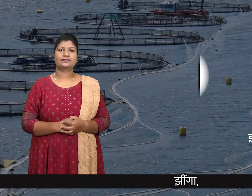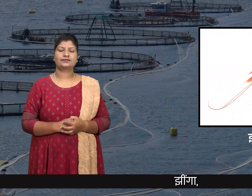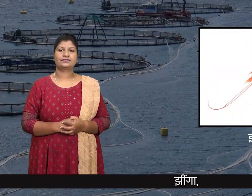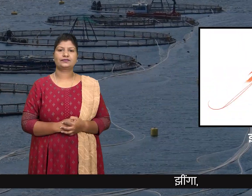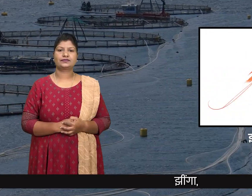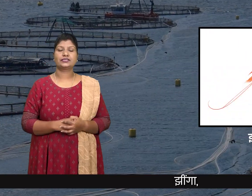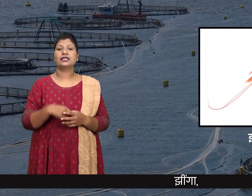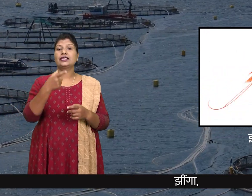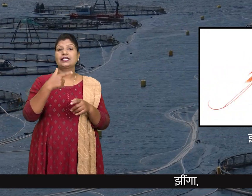झींगा,